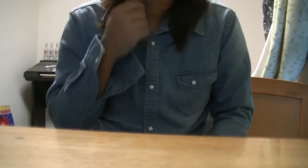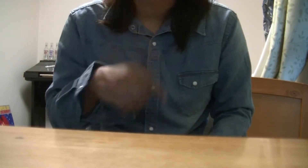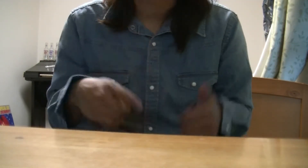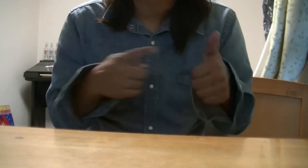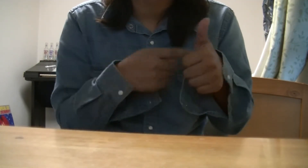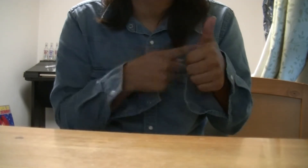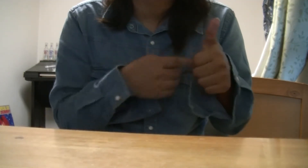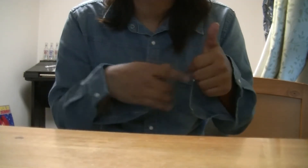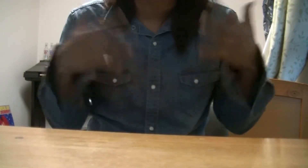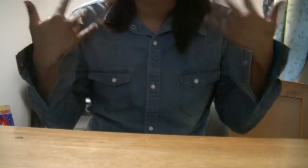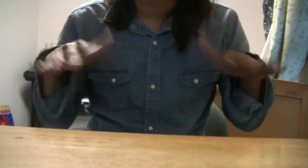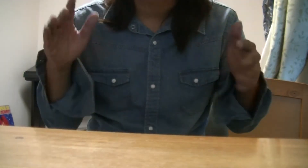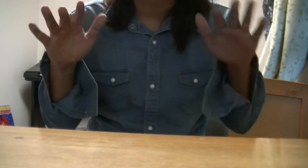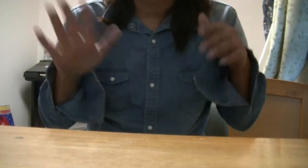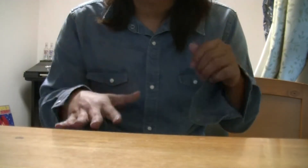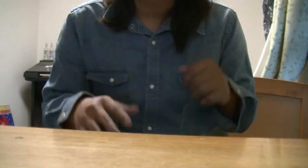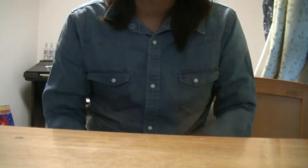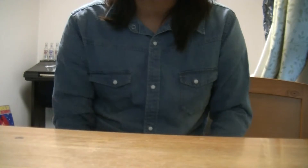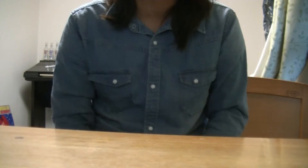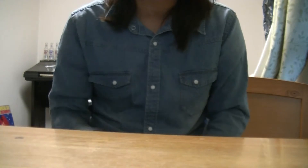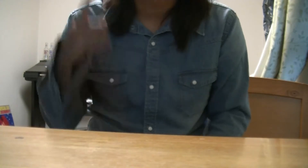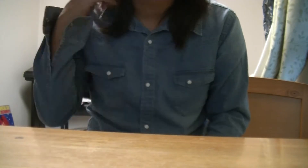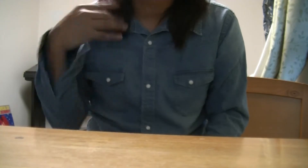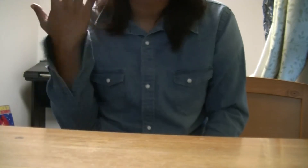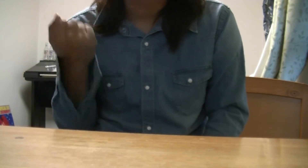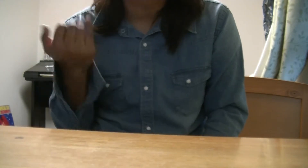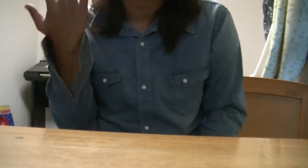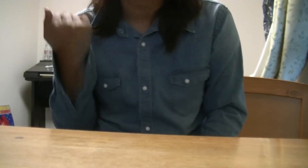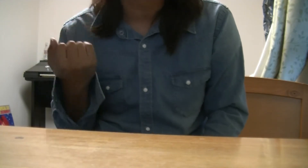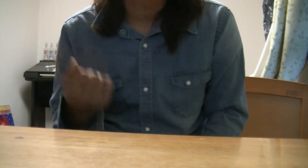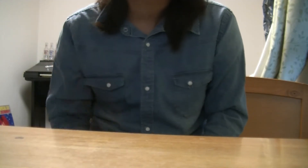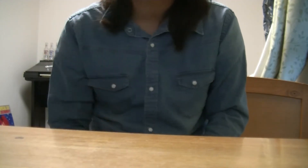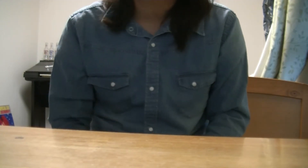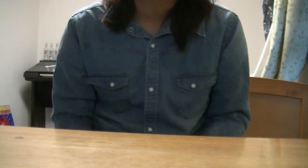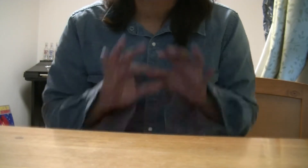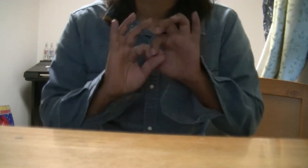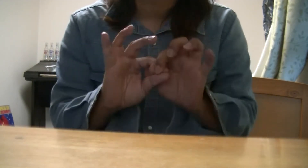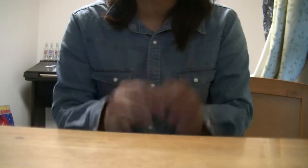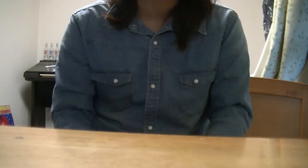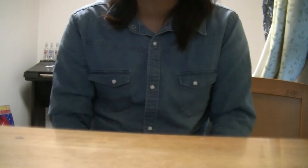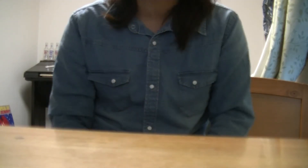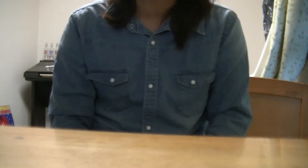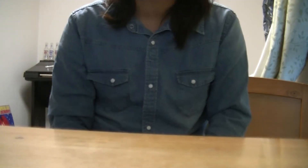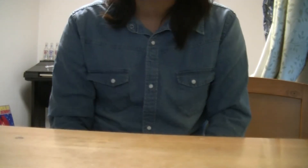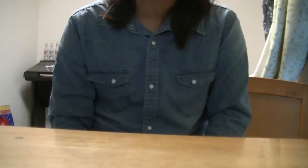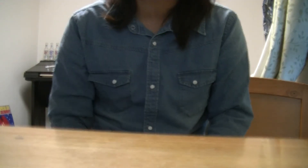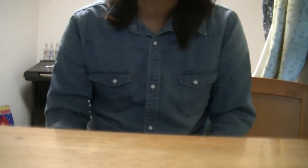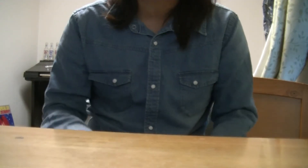とか言ったってあるから。知ってる知ってる、俺もあるから。いやめっちゃあるからこんな話して